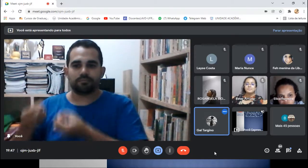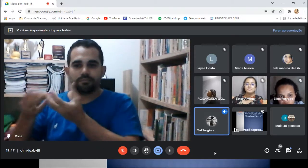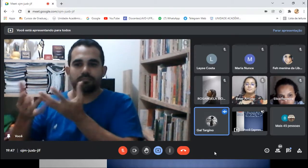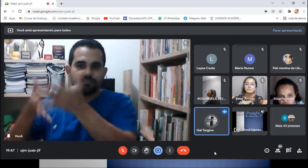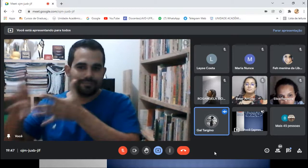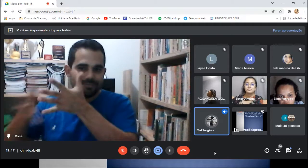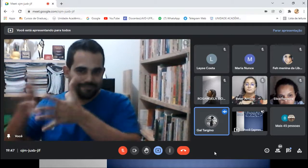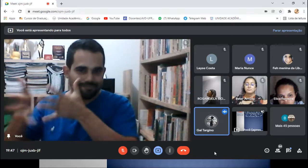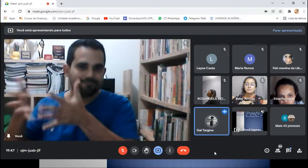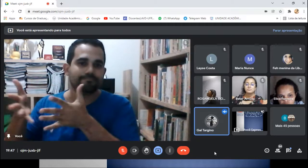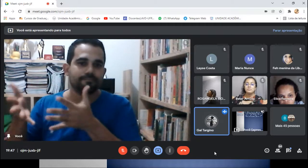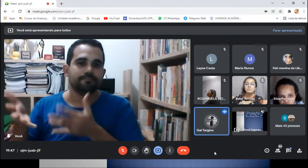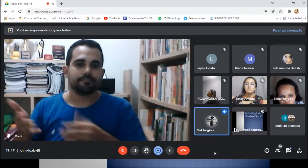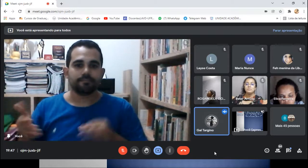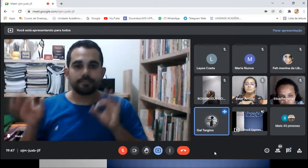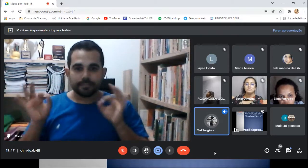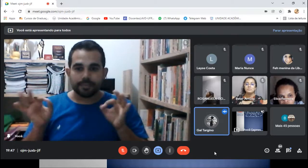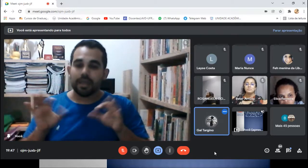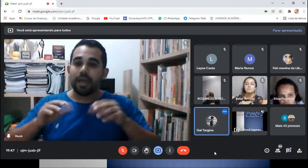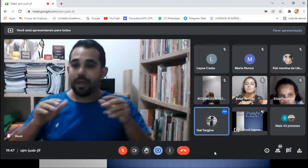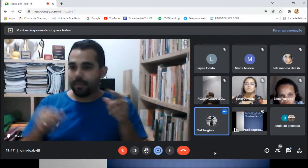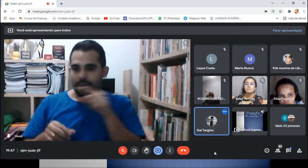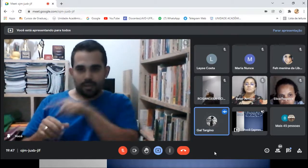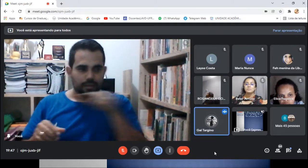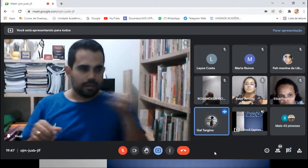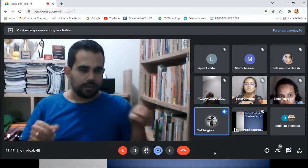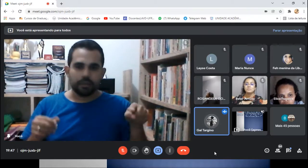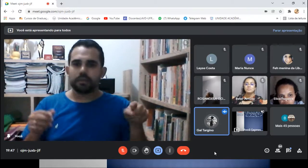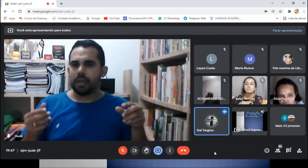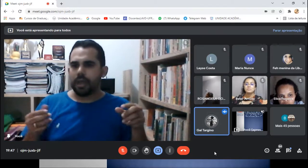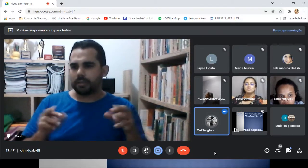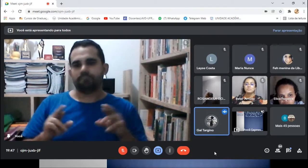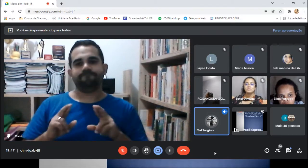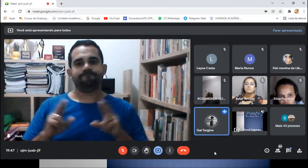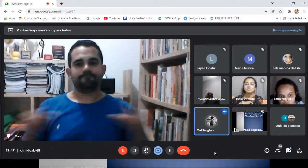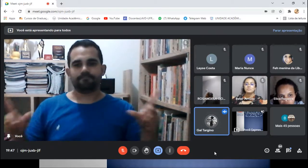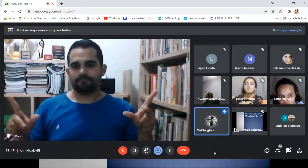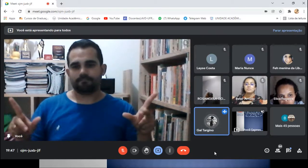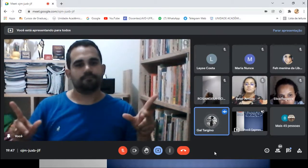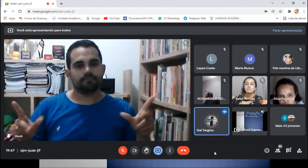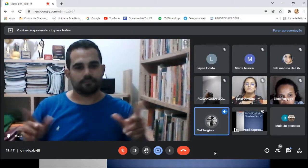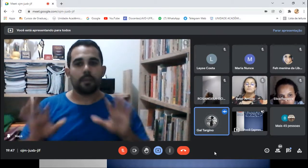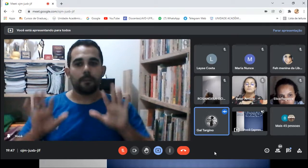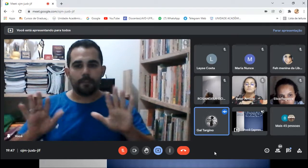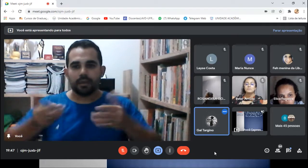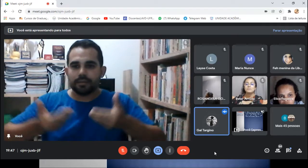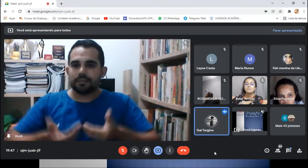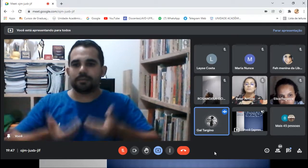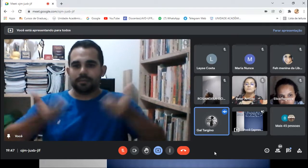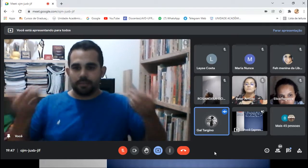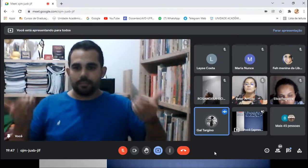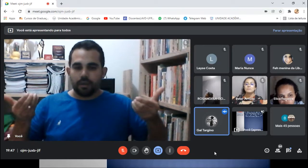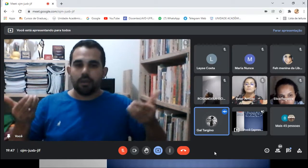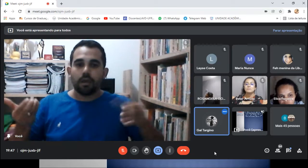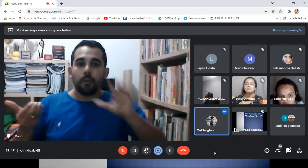essa questão espaço-visual, a utilização das mãos e da visão para compreender a mensagem. Então,